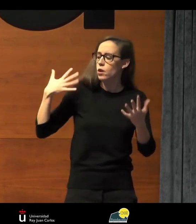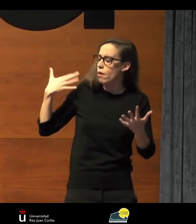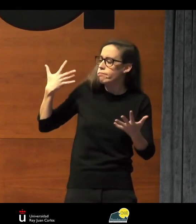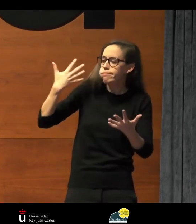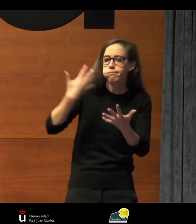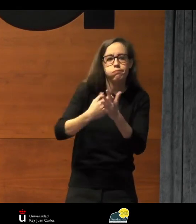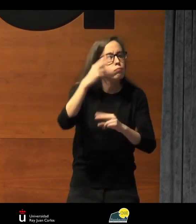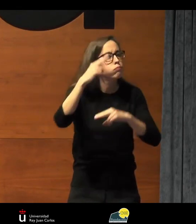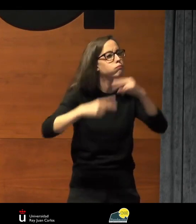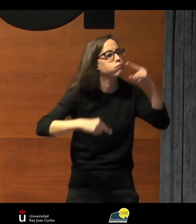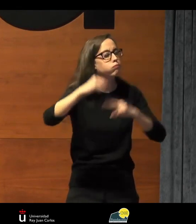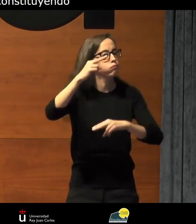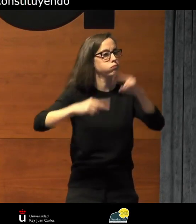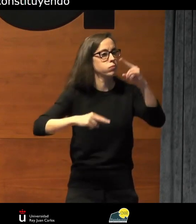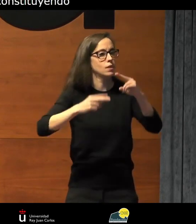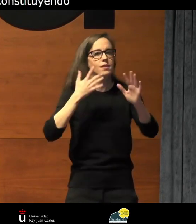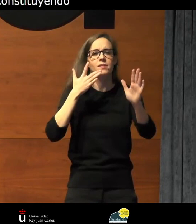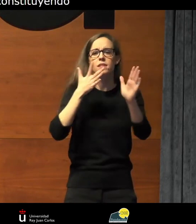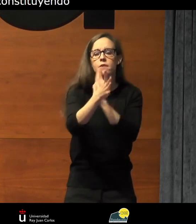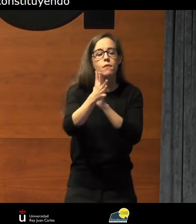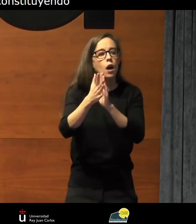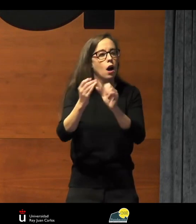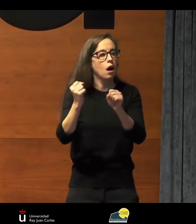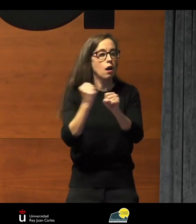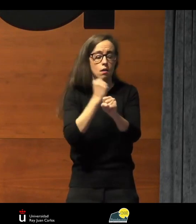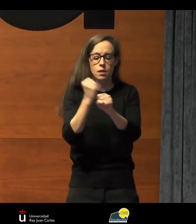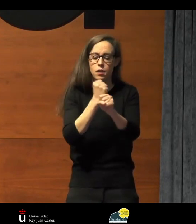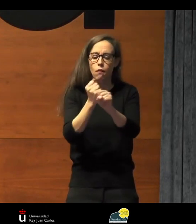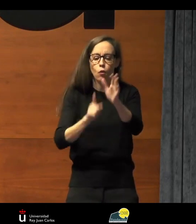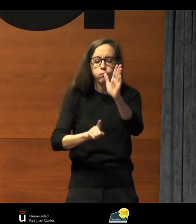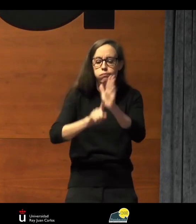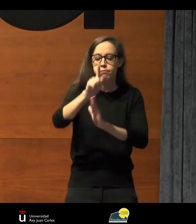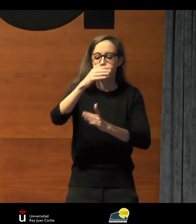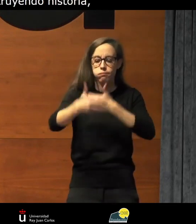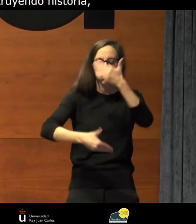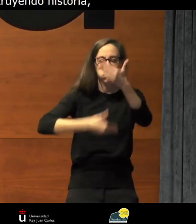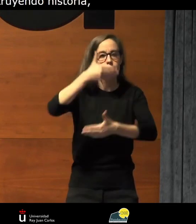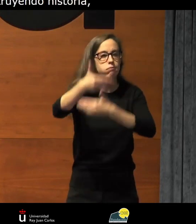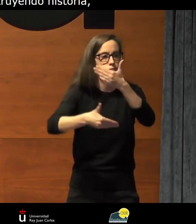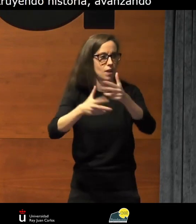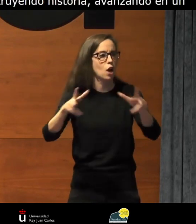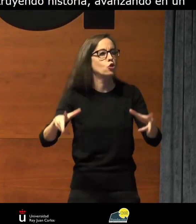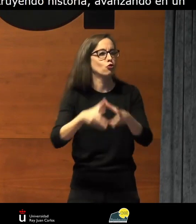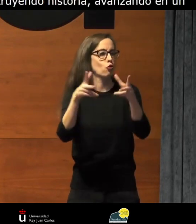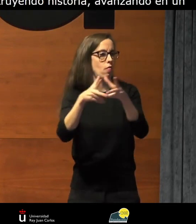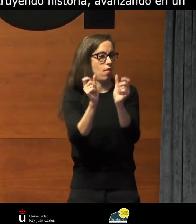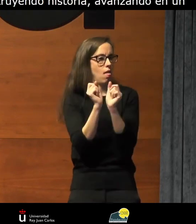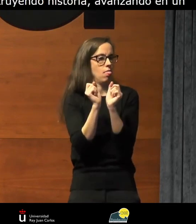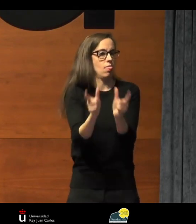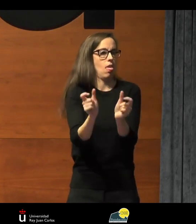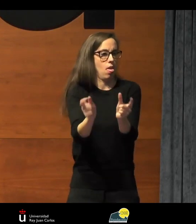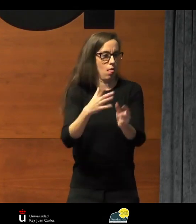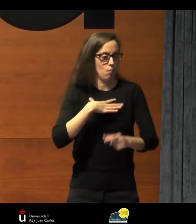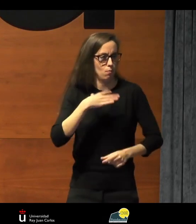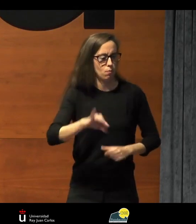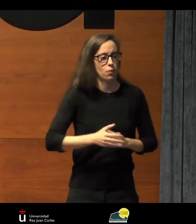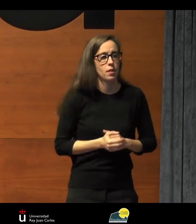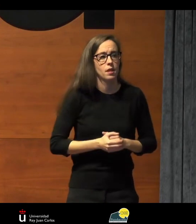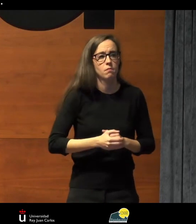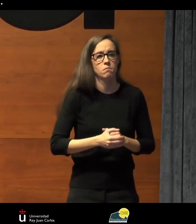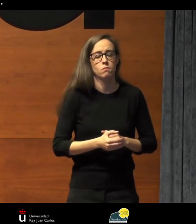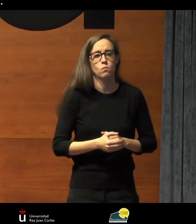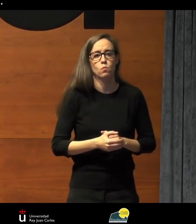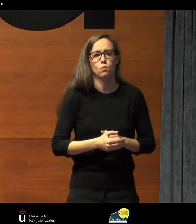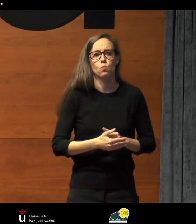avanzando en un proceso necesario a nivel social. Hace poco más de un siglo y medio,